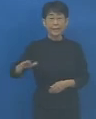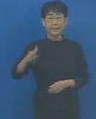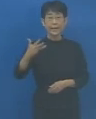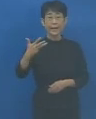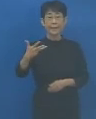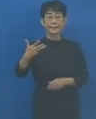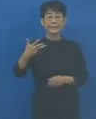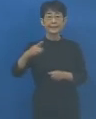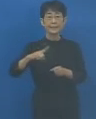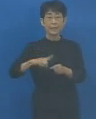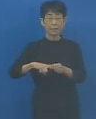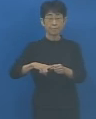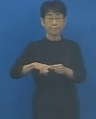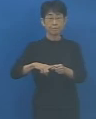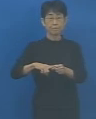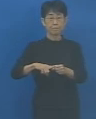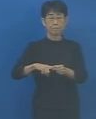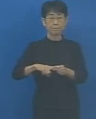ね、